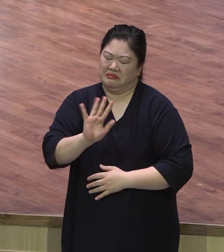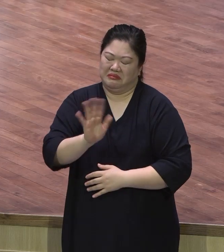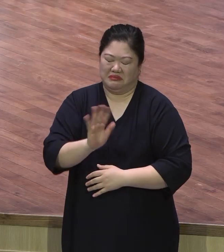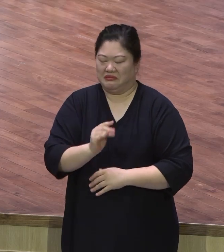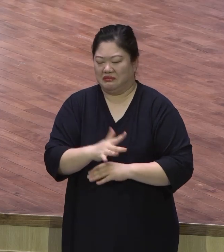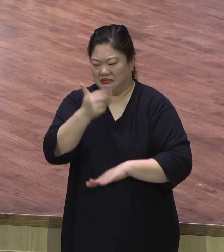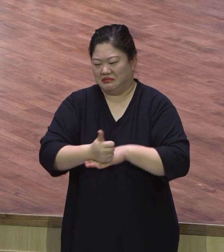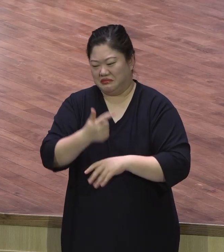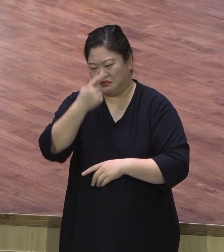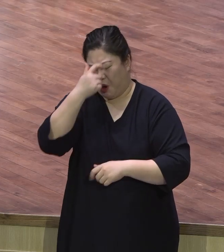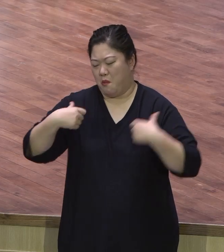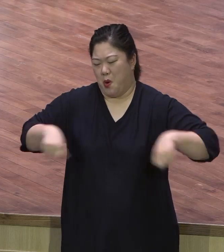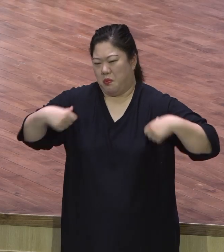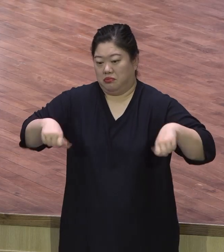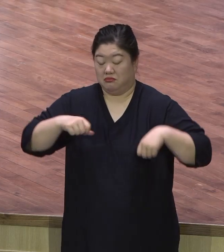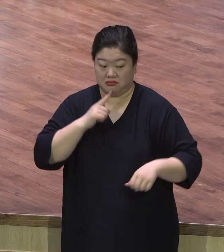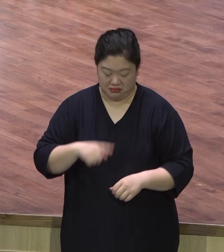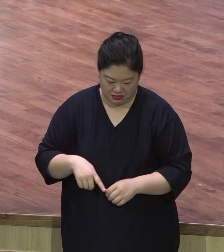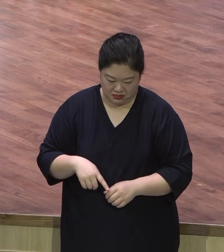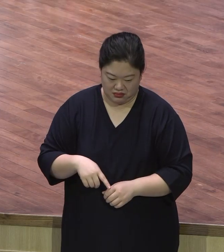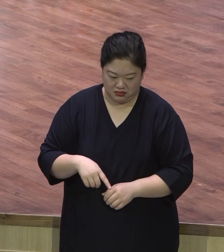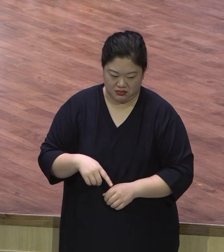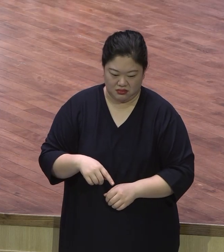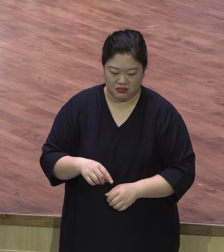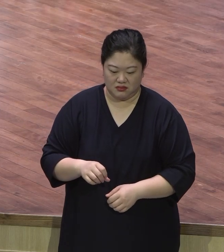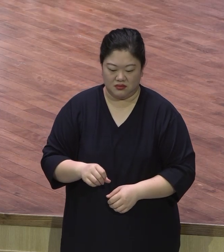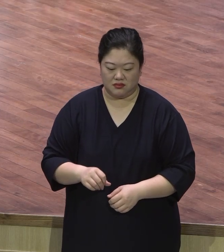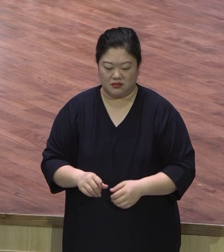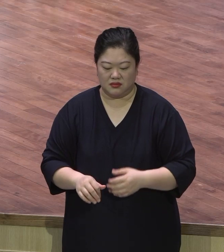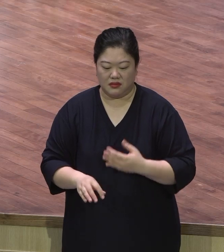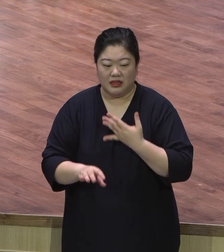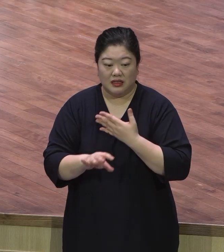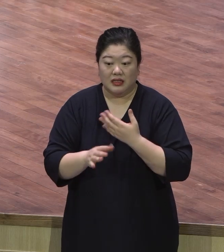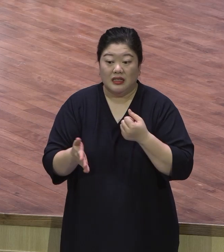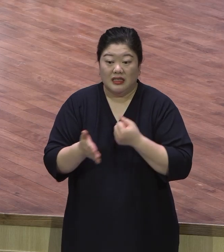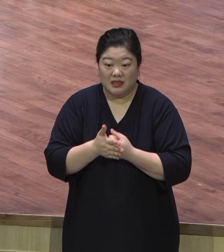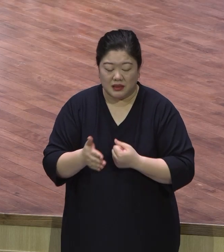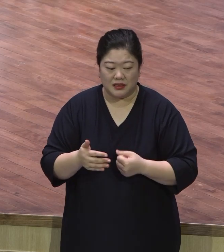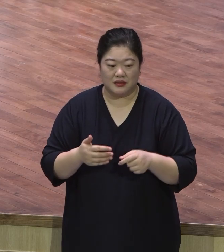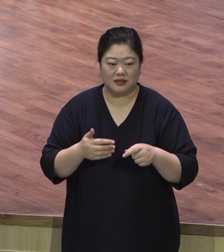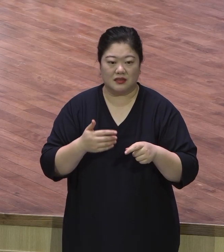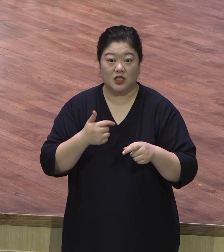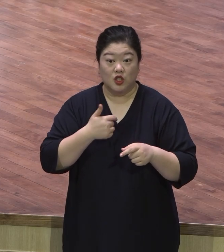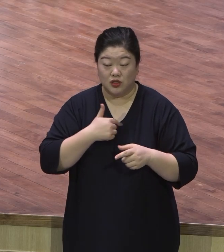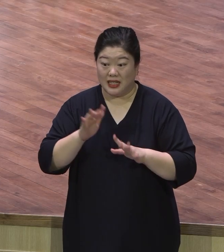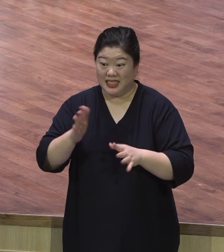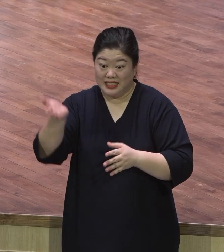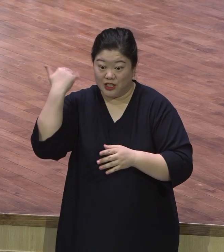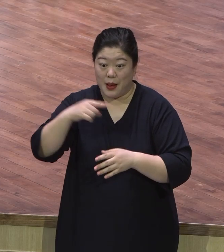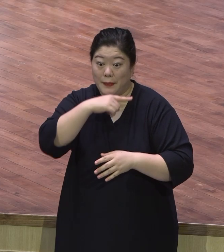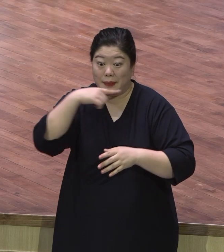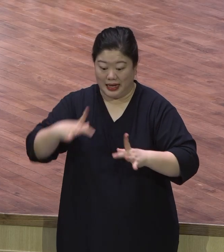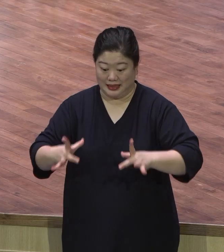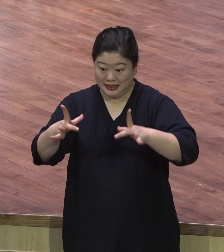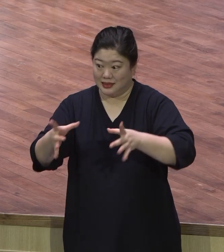내가 사료를 안 받은데 헌금 돌릴 건 뭐냐. 통도 뒤에 놓고 마음대로 예배 데리고 데리고 말란 말고